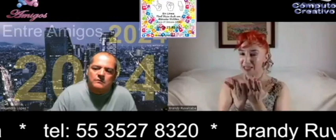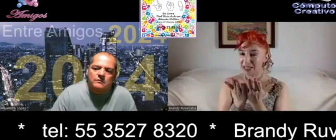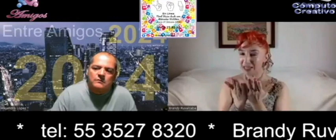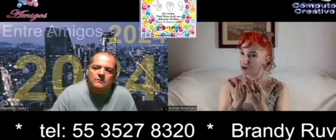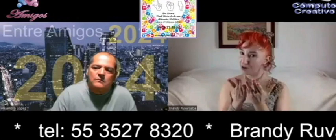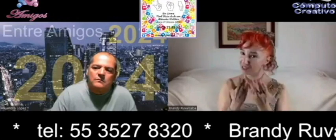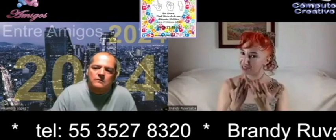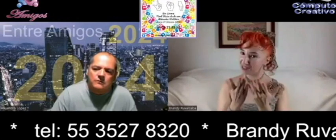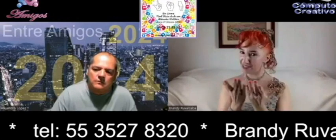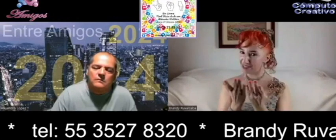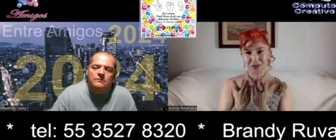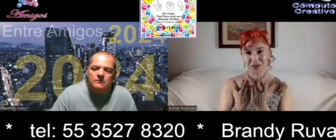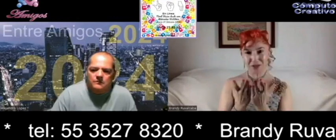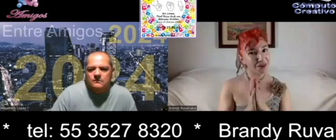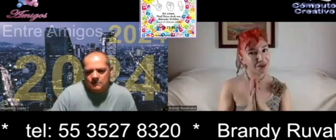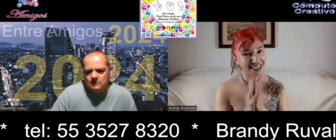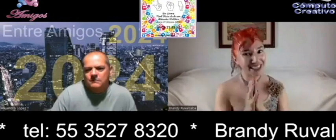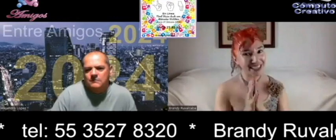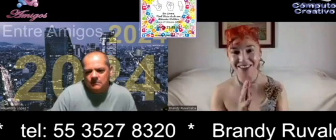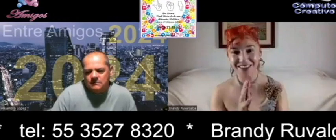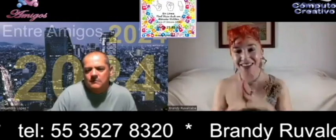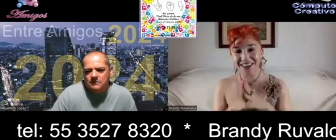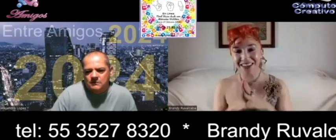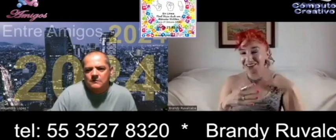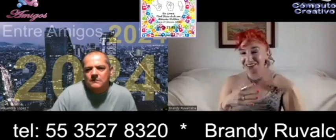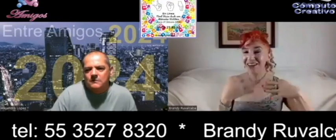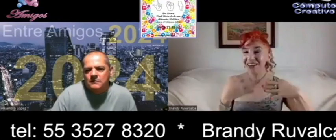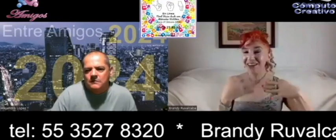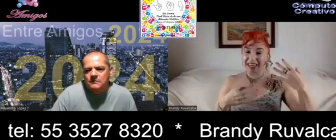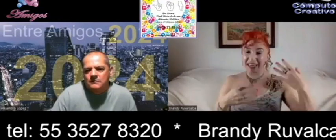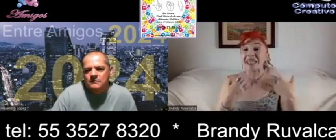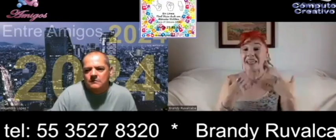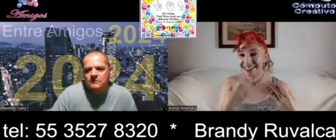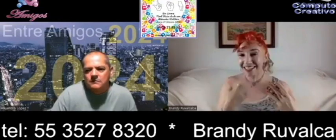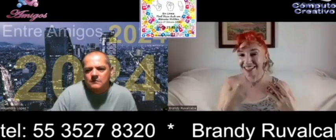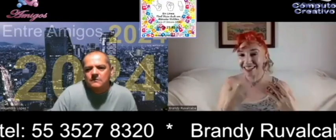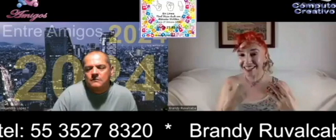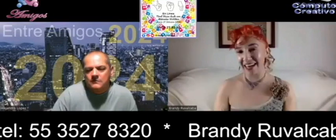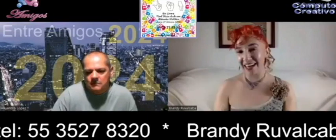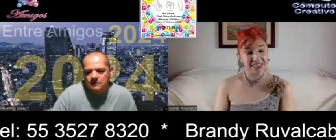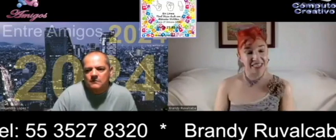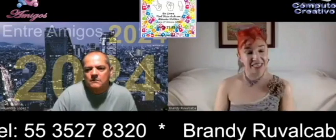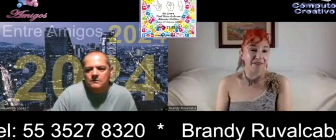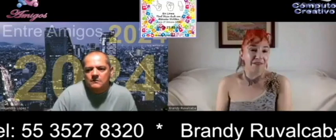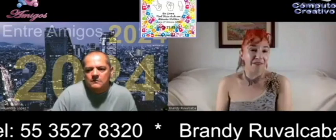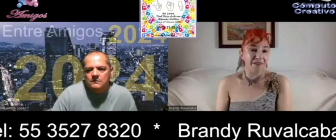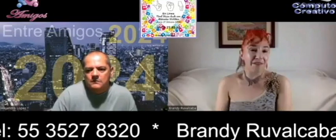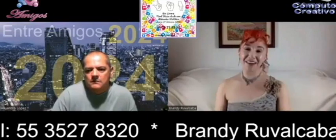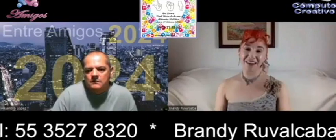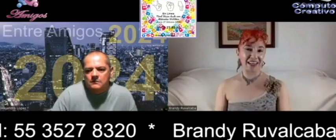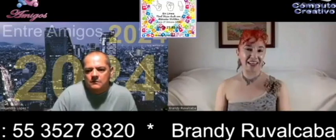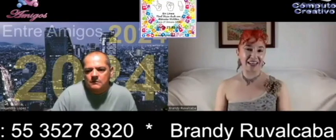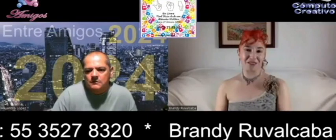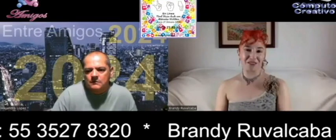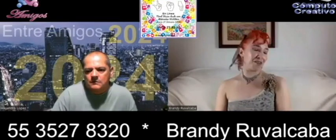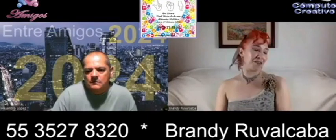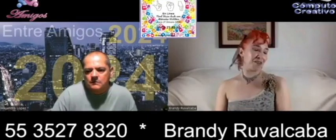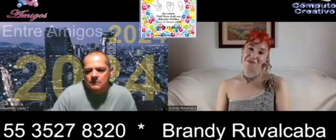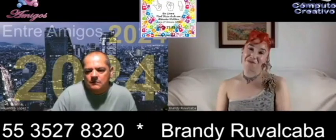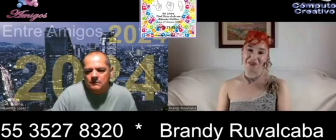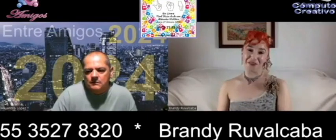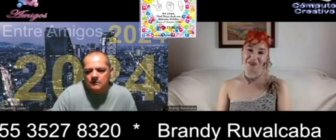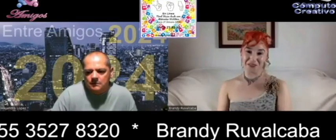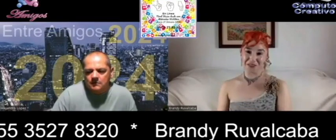y ya no existe. Dicen, no, esto ya no lo entiendo, ¿no? Ya no es algo que manejes en el día a día. Sí, hablar de lenguas es algo, es